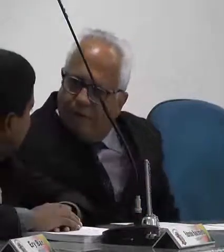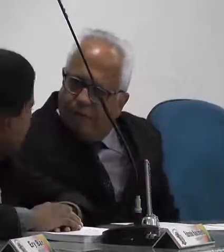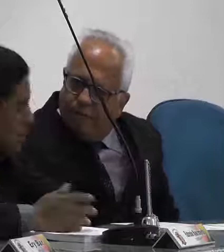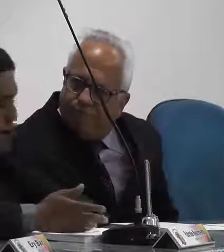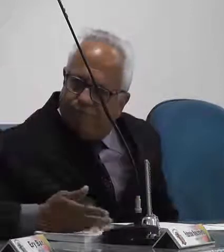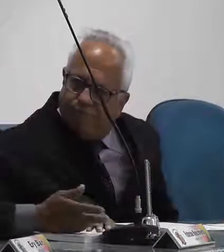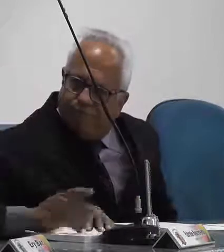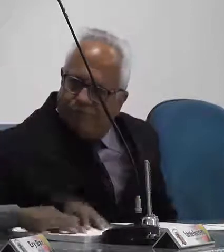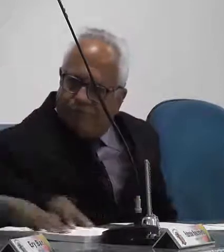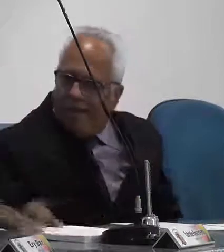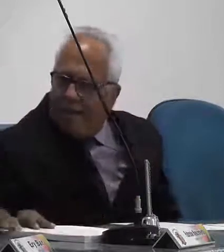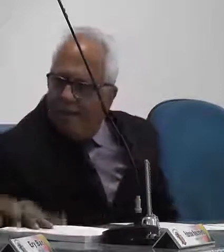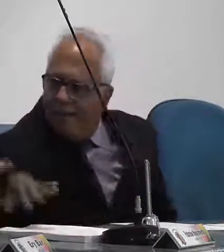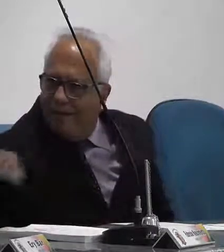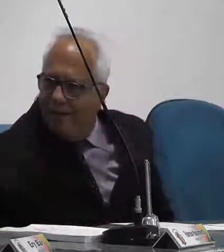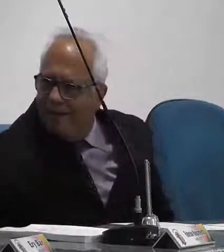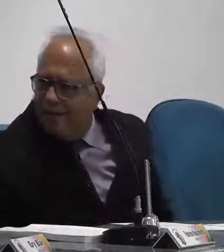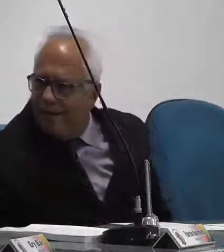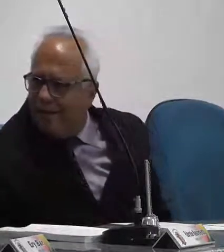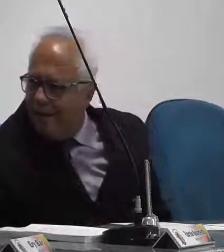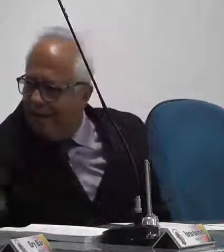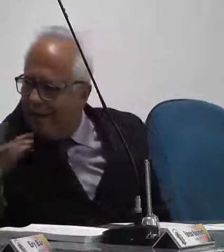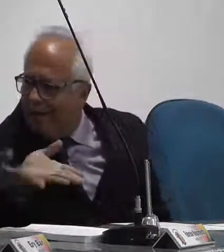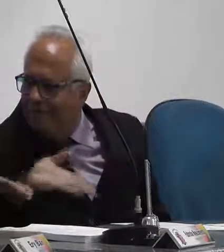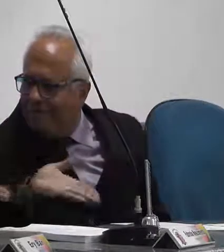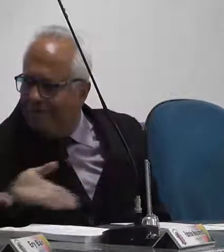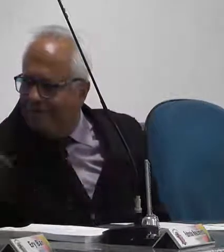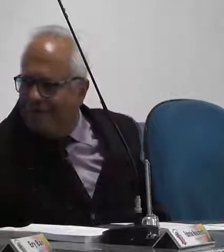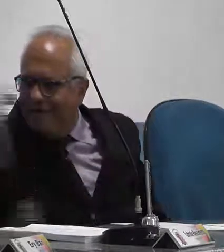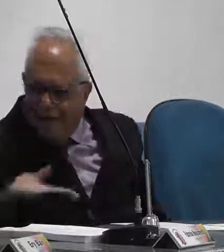Gil Gomes. Luiz Carlos.